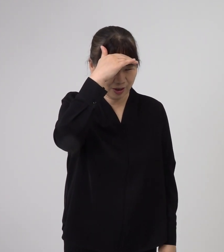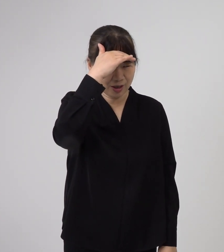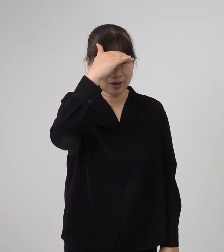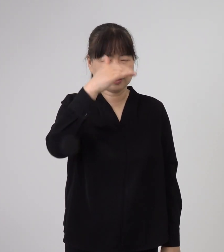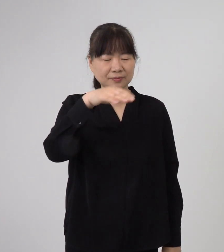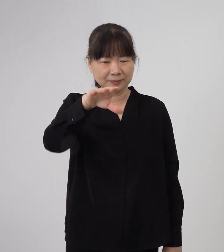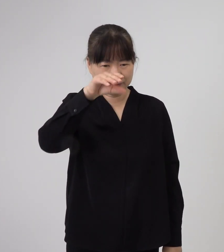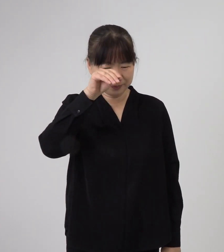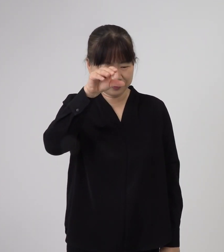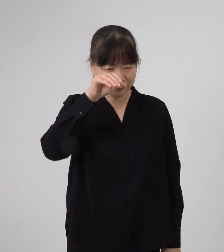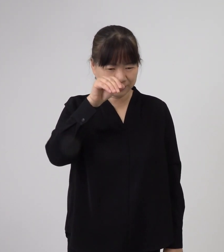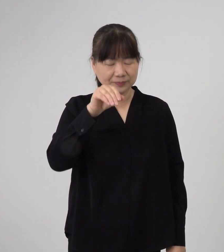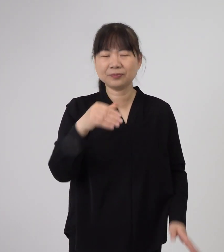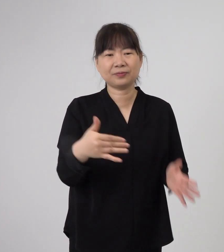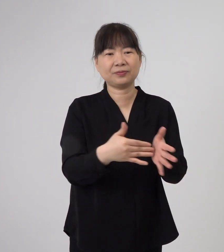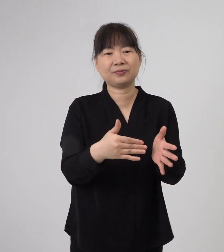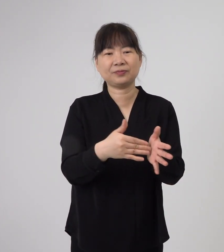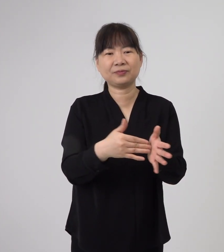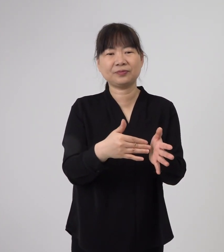주시하시고 들으세요.